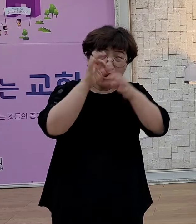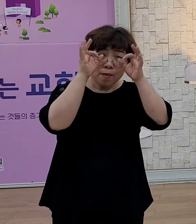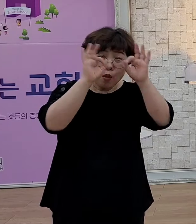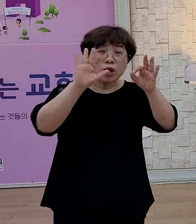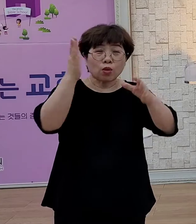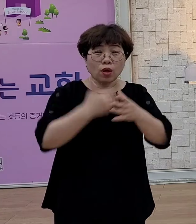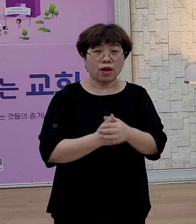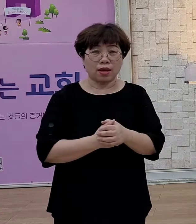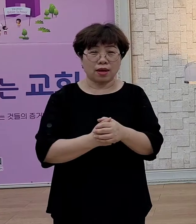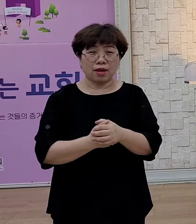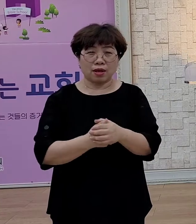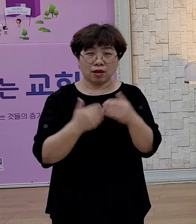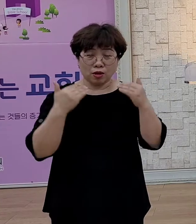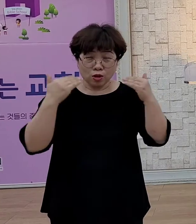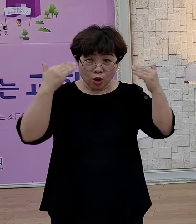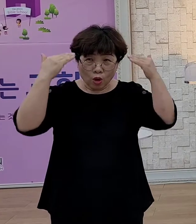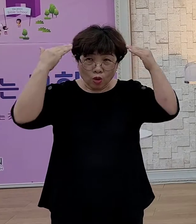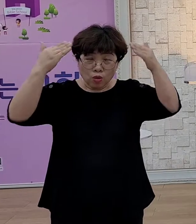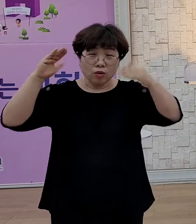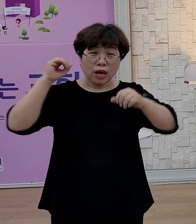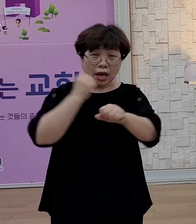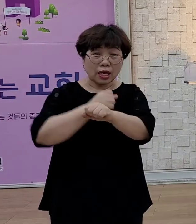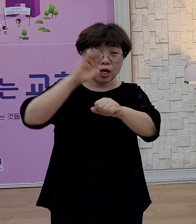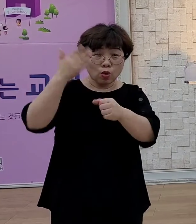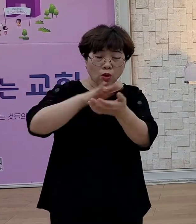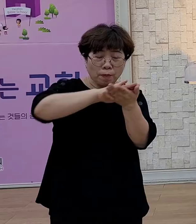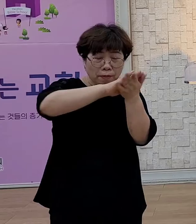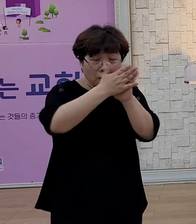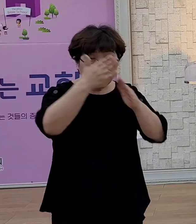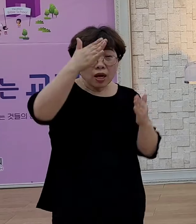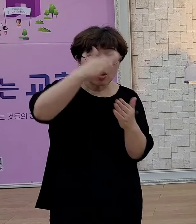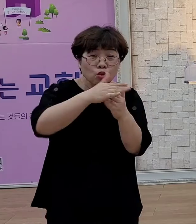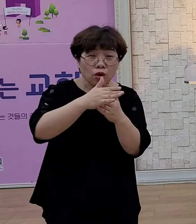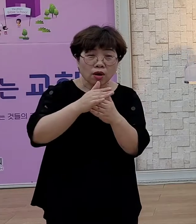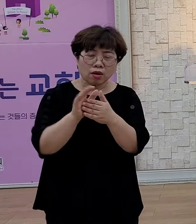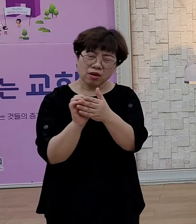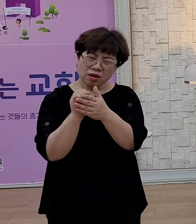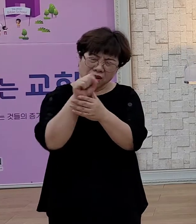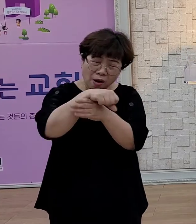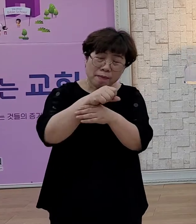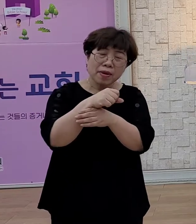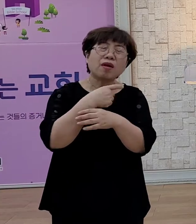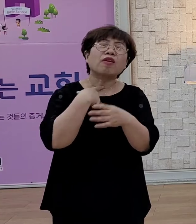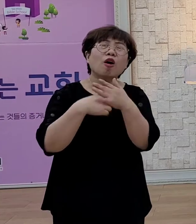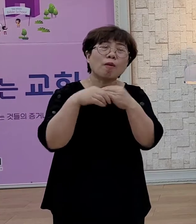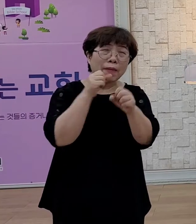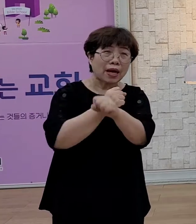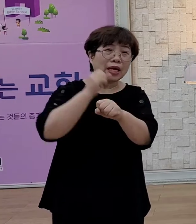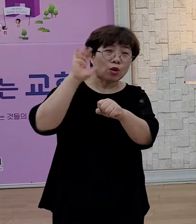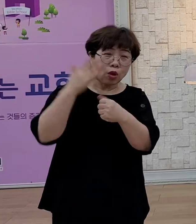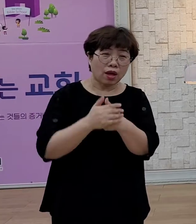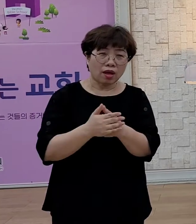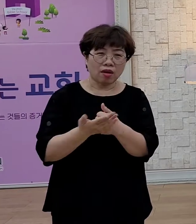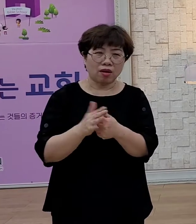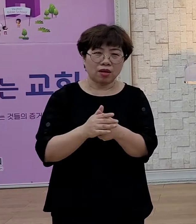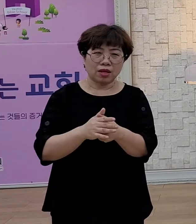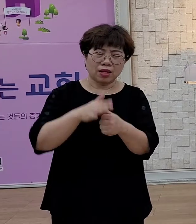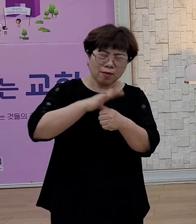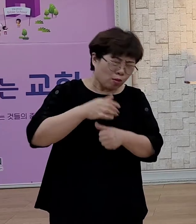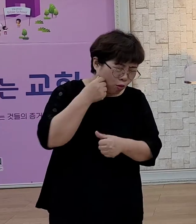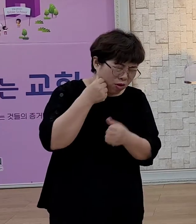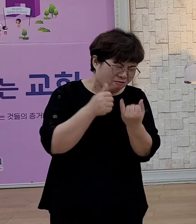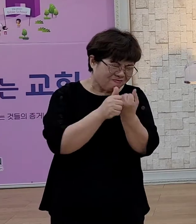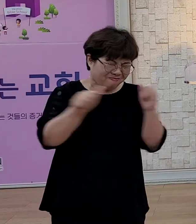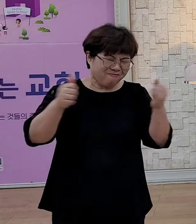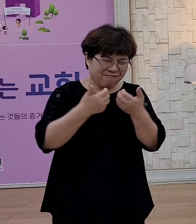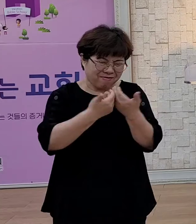열매. 성숙하게 되고 변화되어서 열매를 보게 돼요. 근데 그 순간 못 참고 이혼하고